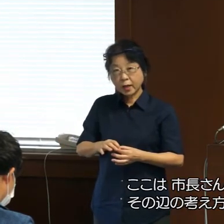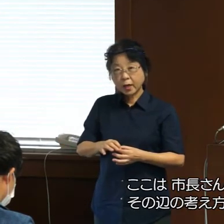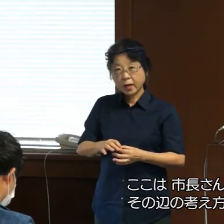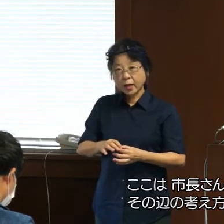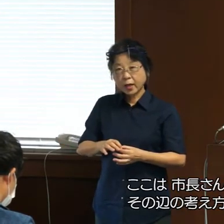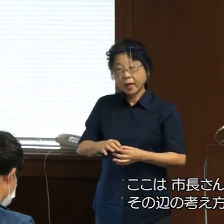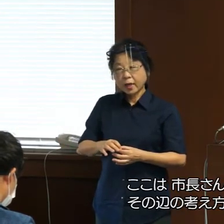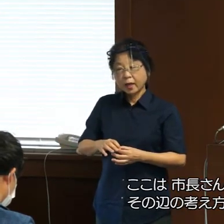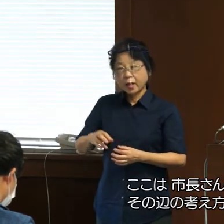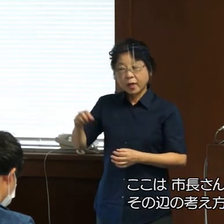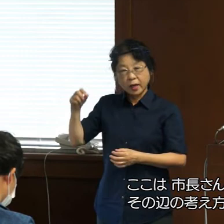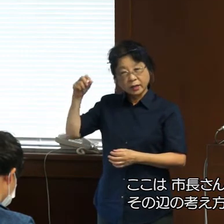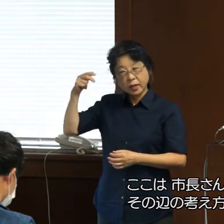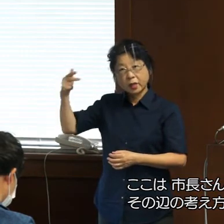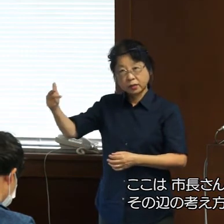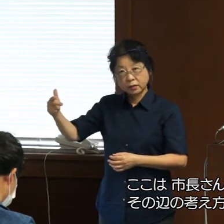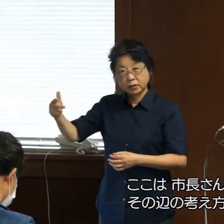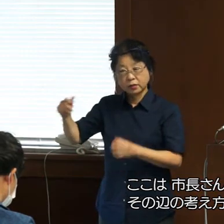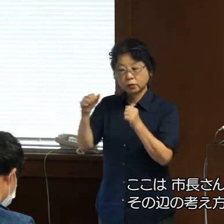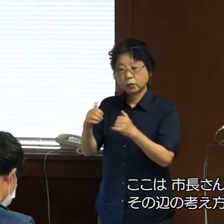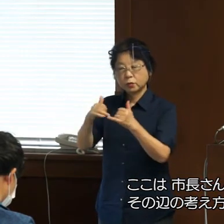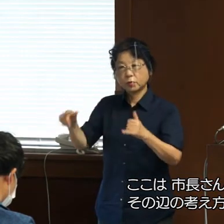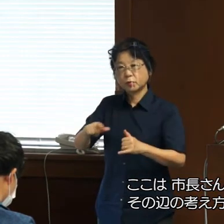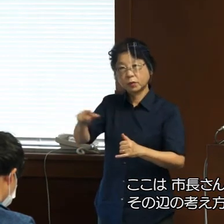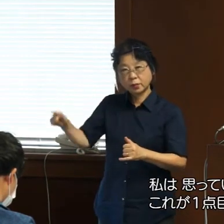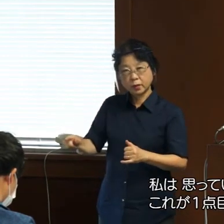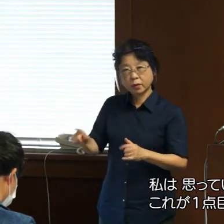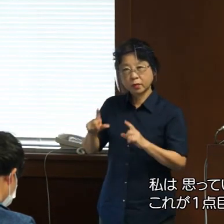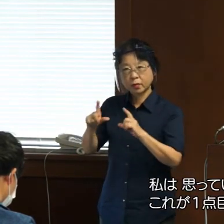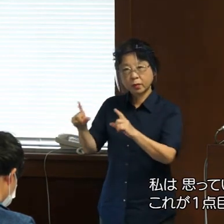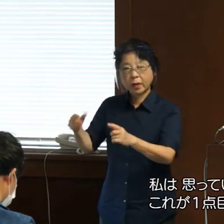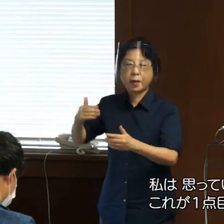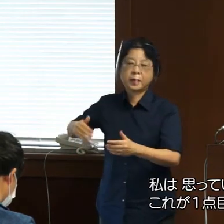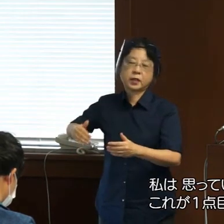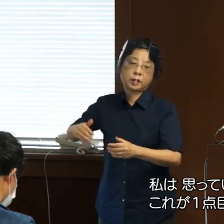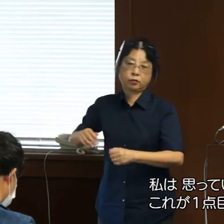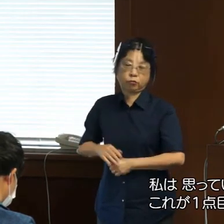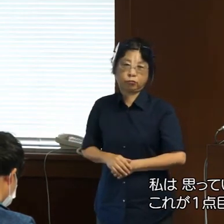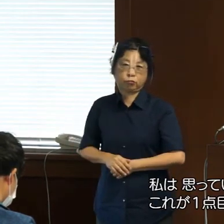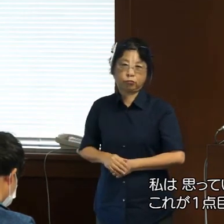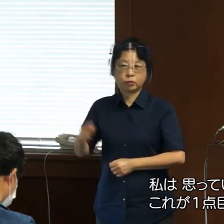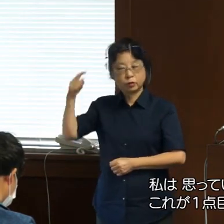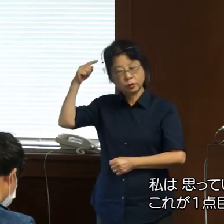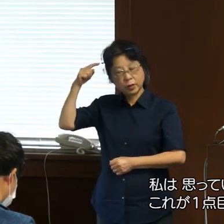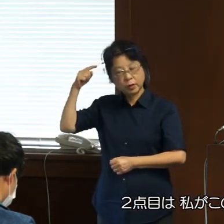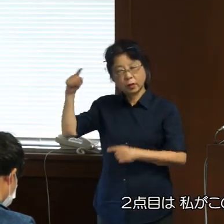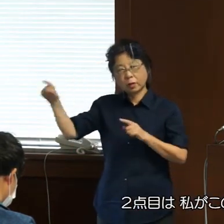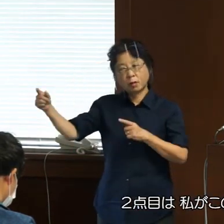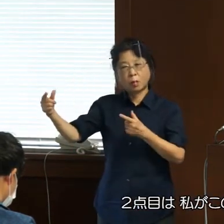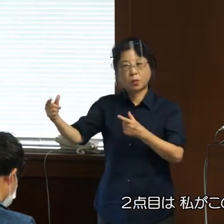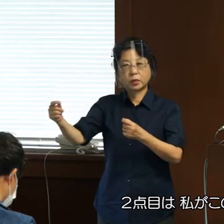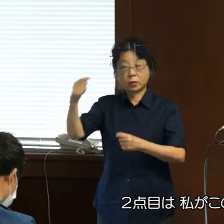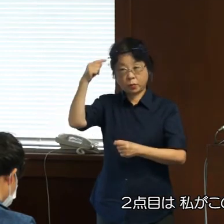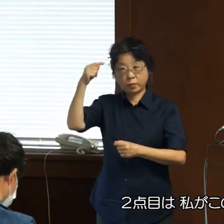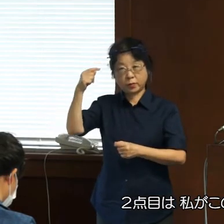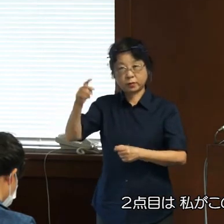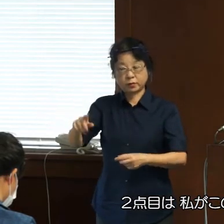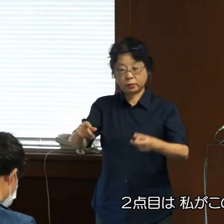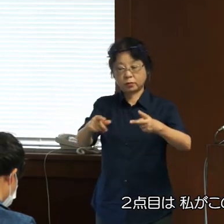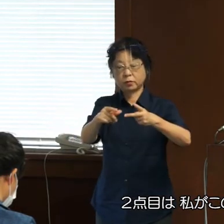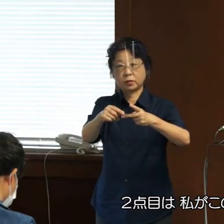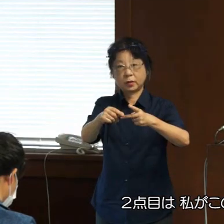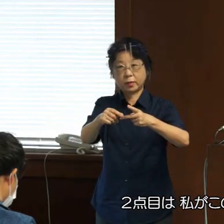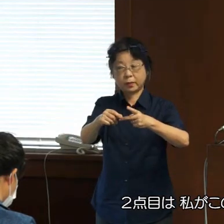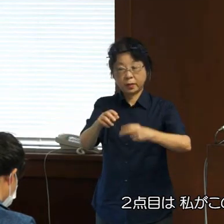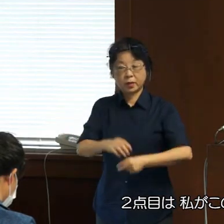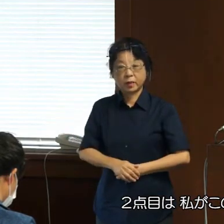まあ、ここは市長さんともその辺の感覚は同じじゃないかなと私は思ってますけれども、1点目。2点目は、私